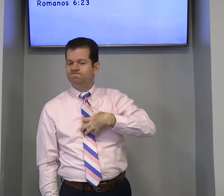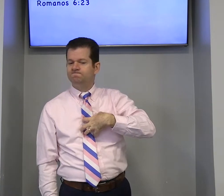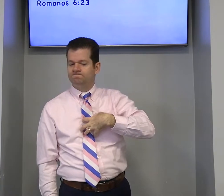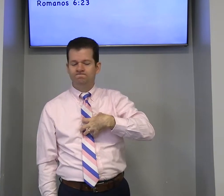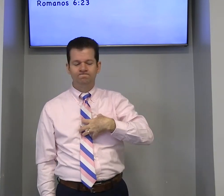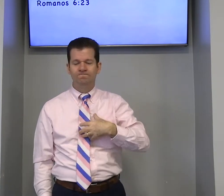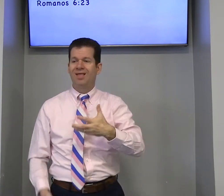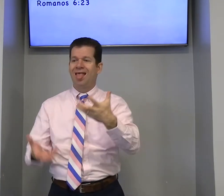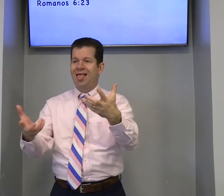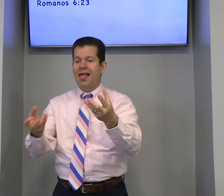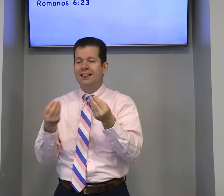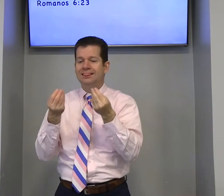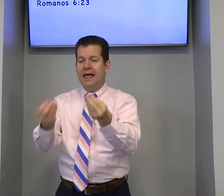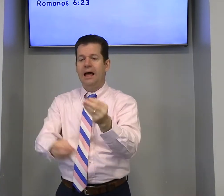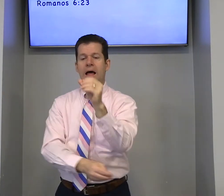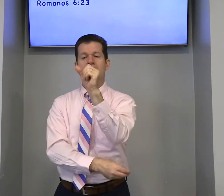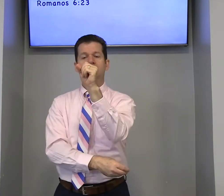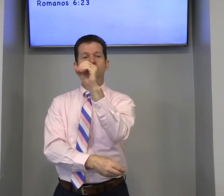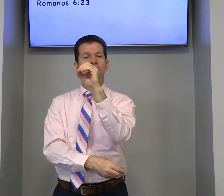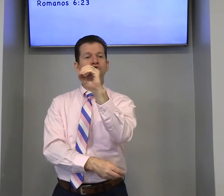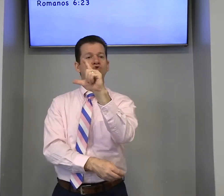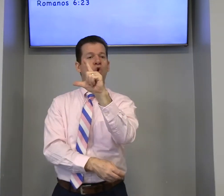Deus sentiu